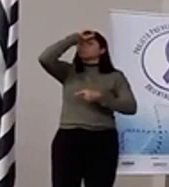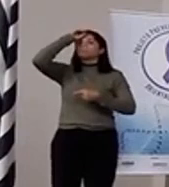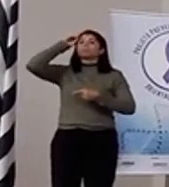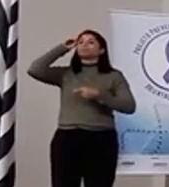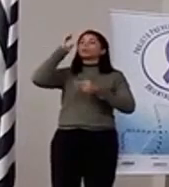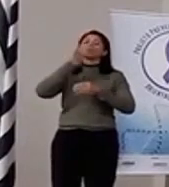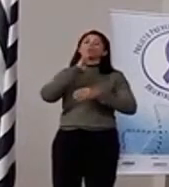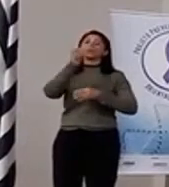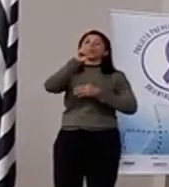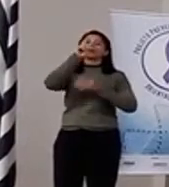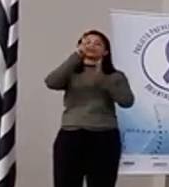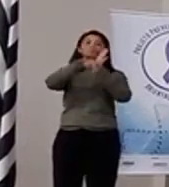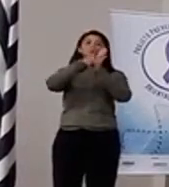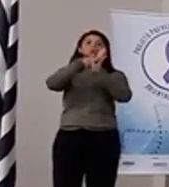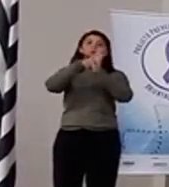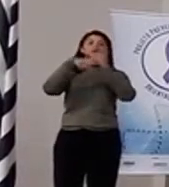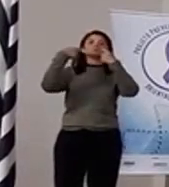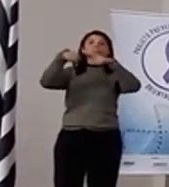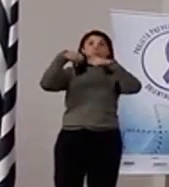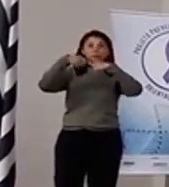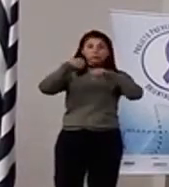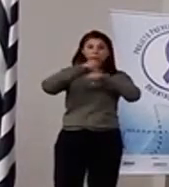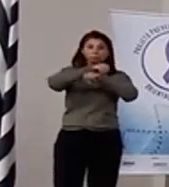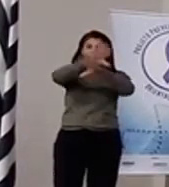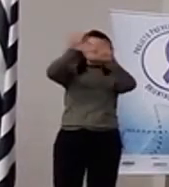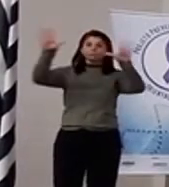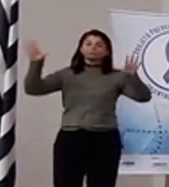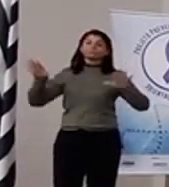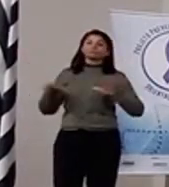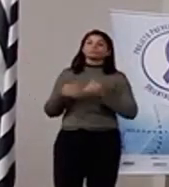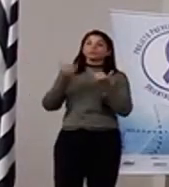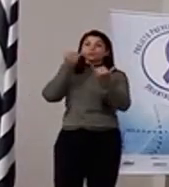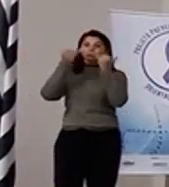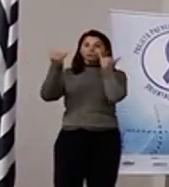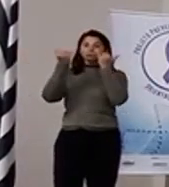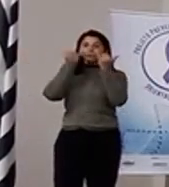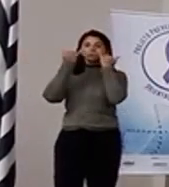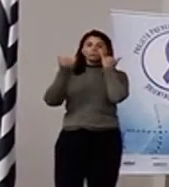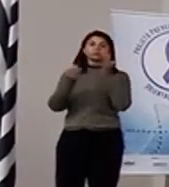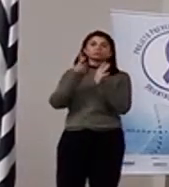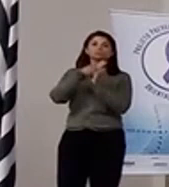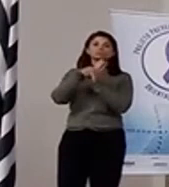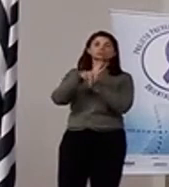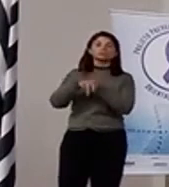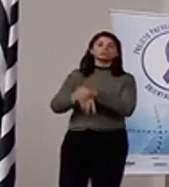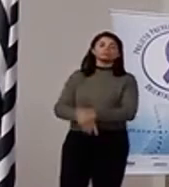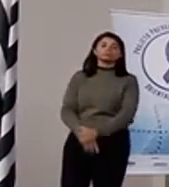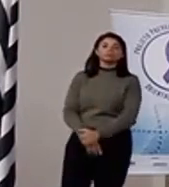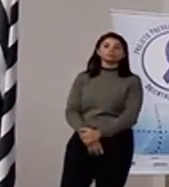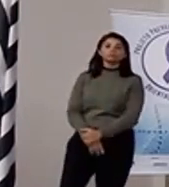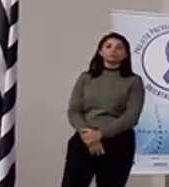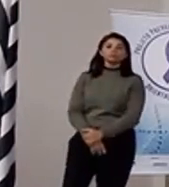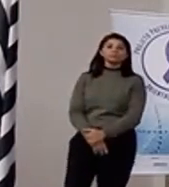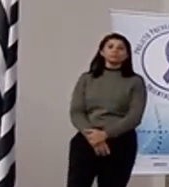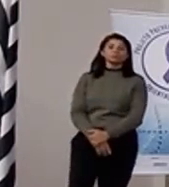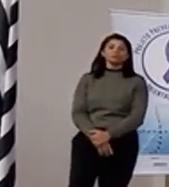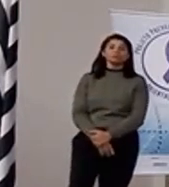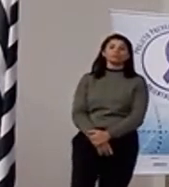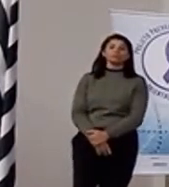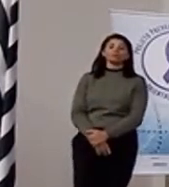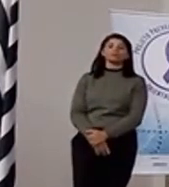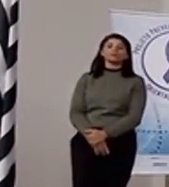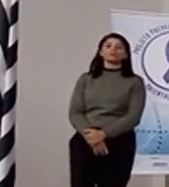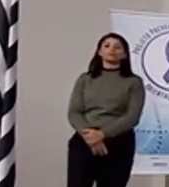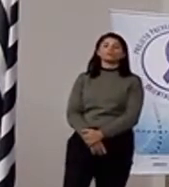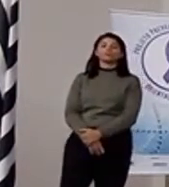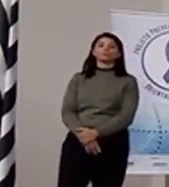de Saúde, depois disso que começou. Isso tudo dificulta o acesso, né? Uma pessoa passando várias informações, para quantos caminhos você